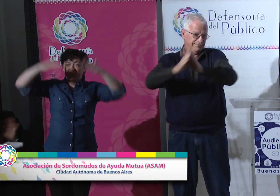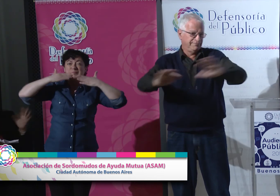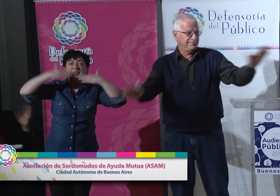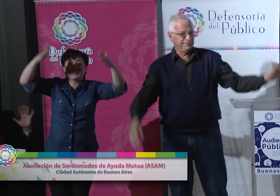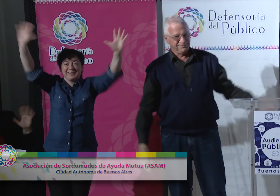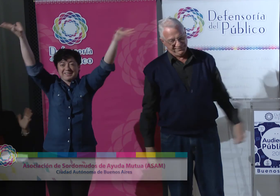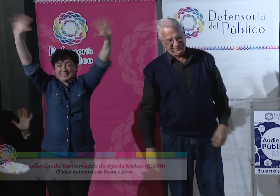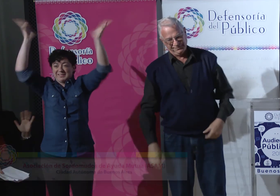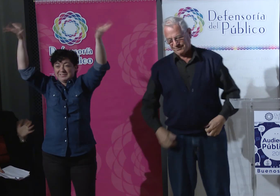gracias